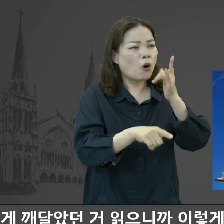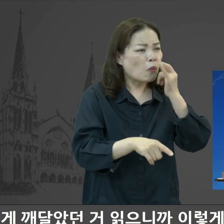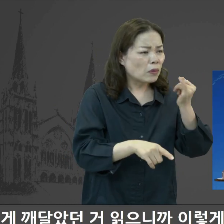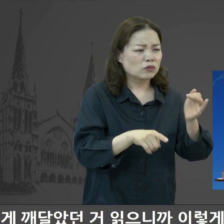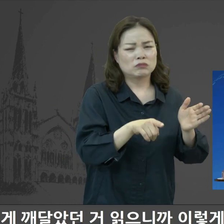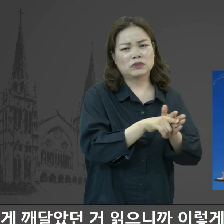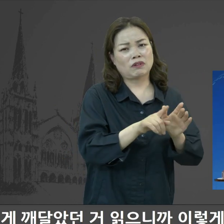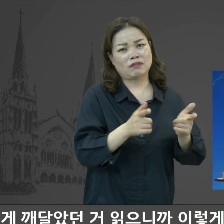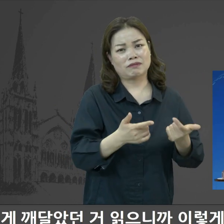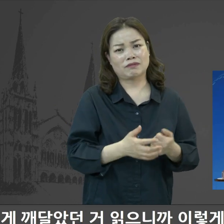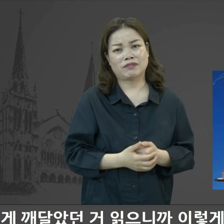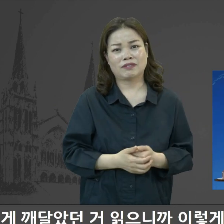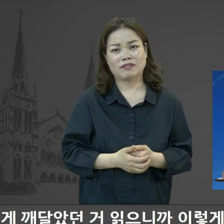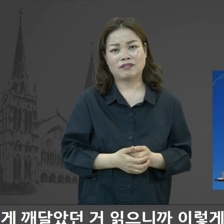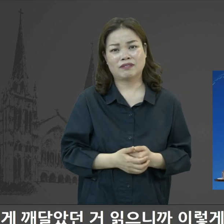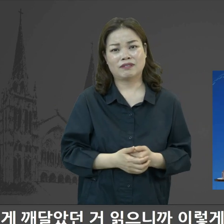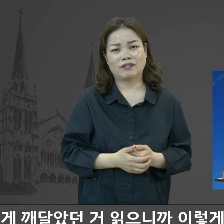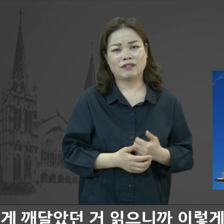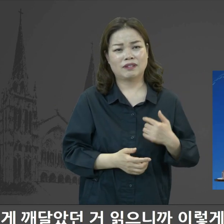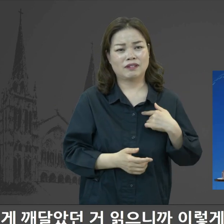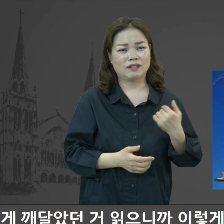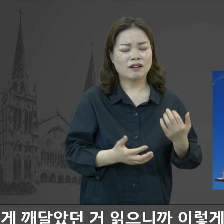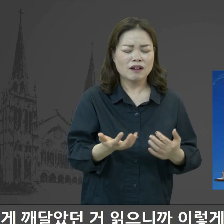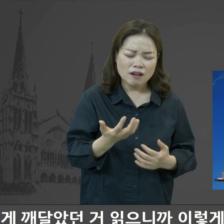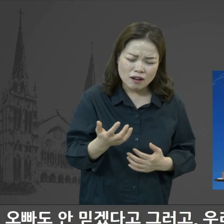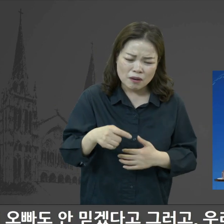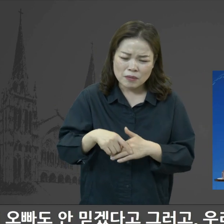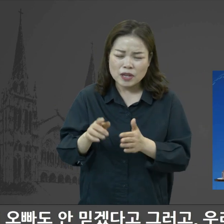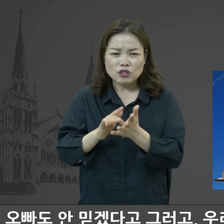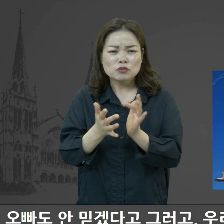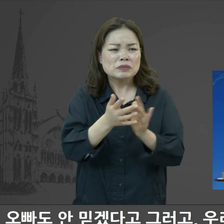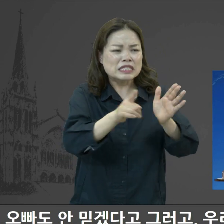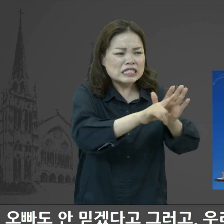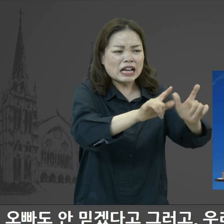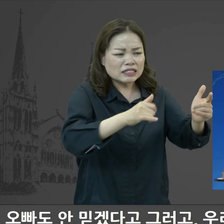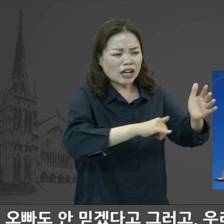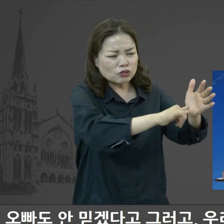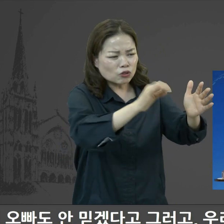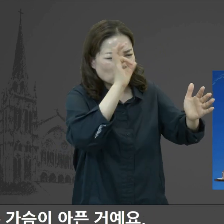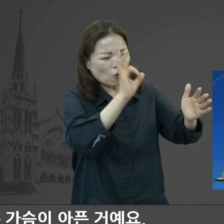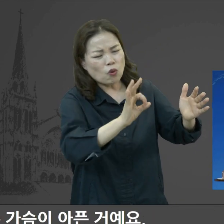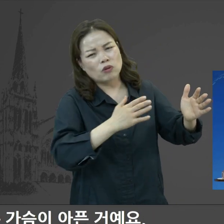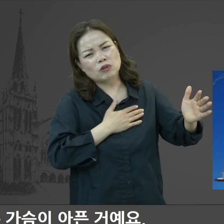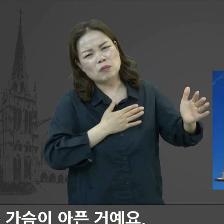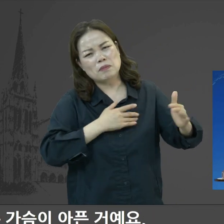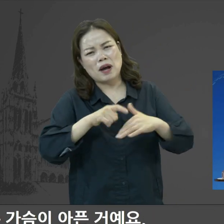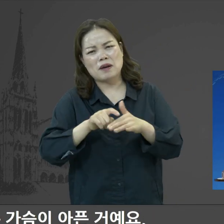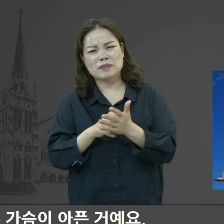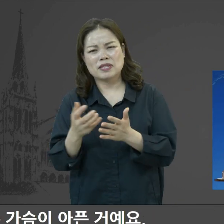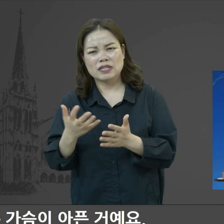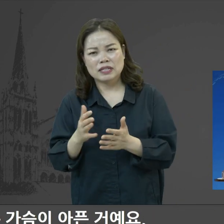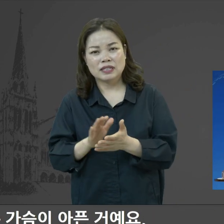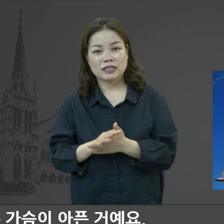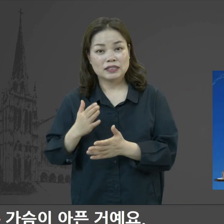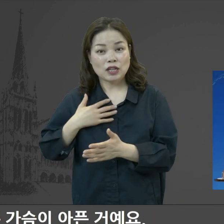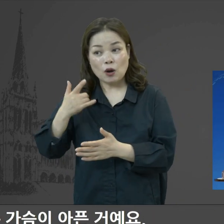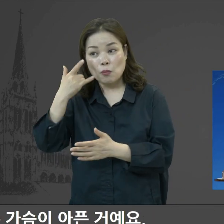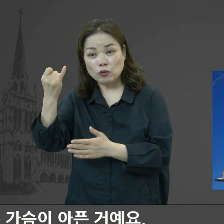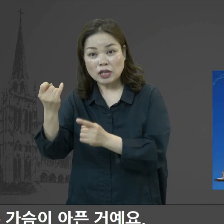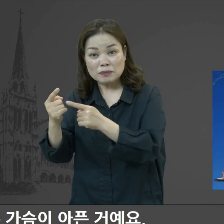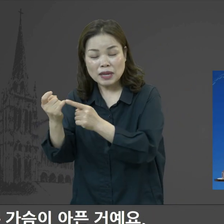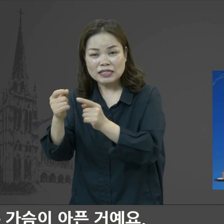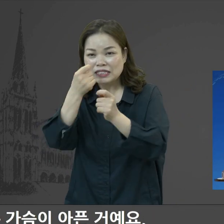안 믿겠대요. 근데 너무 가슴이 아픈 거예요. 저는요 근데 그때 제 친한 친구 중에 교회 다니는